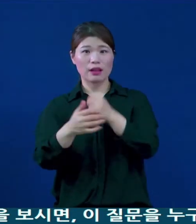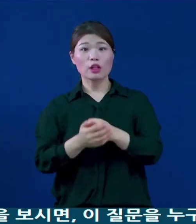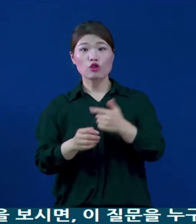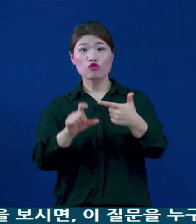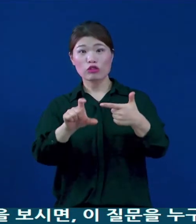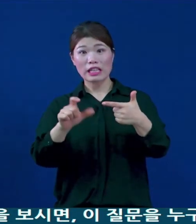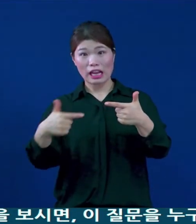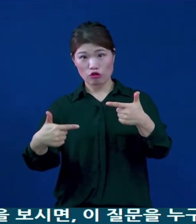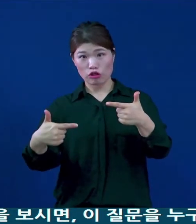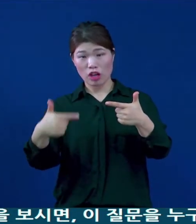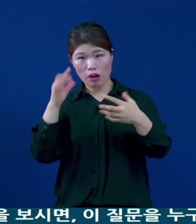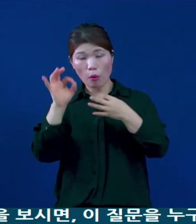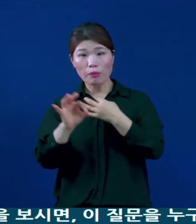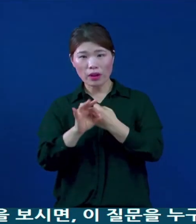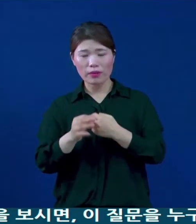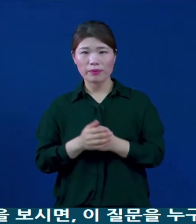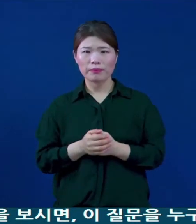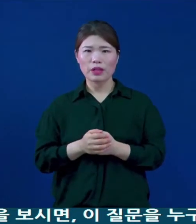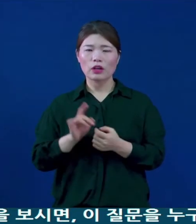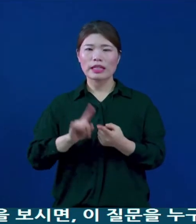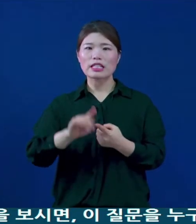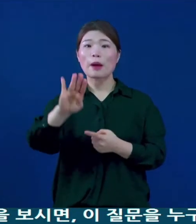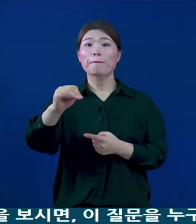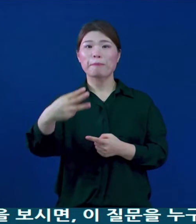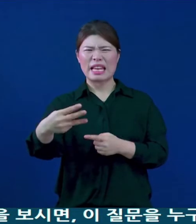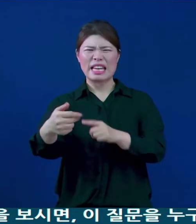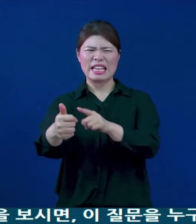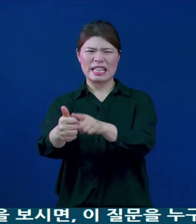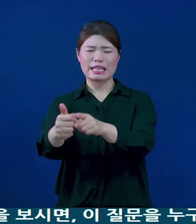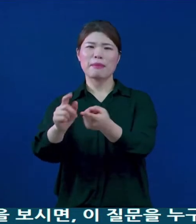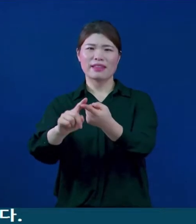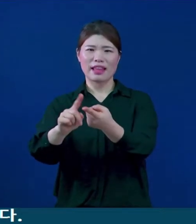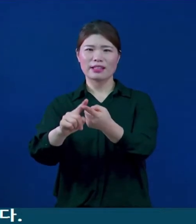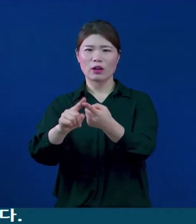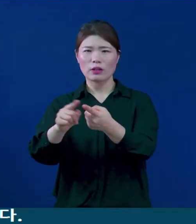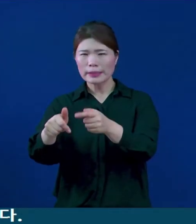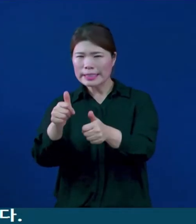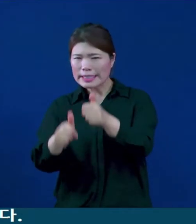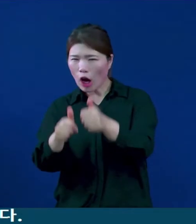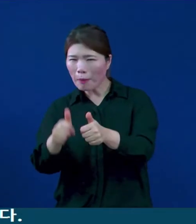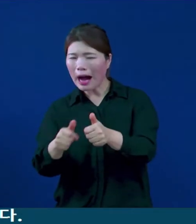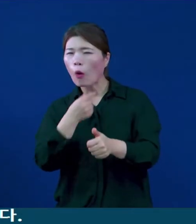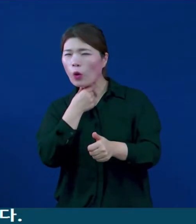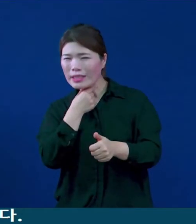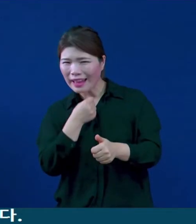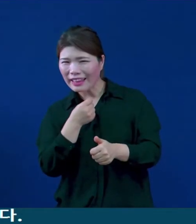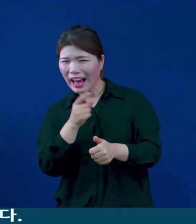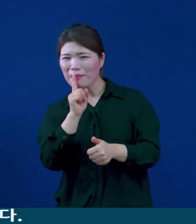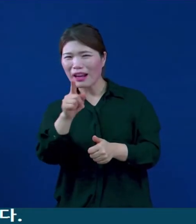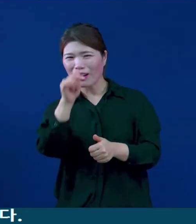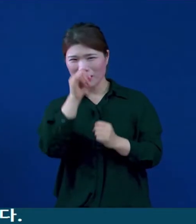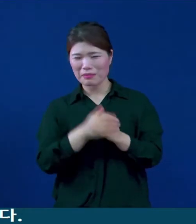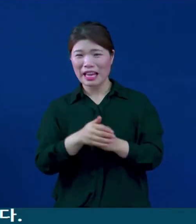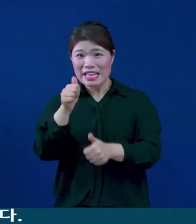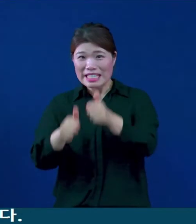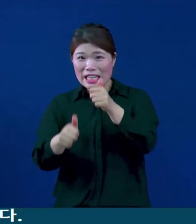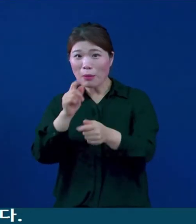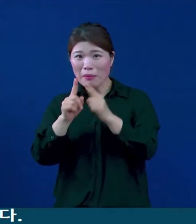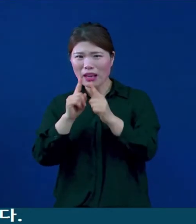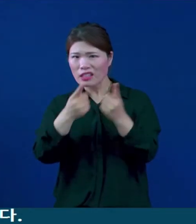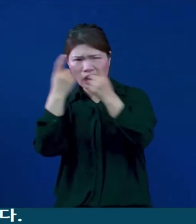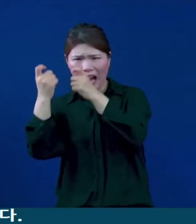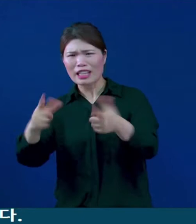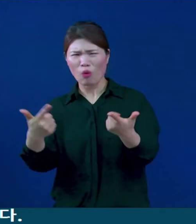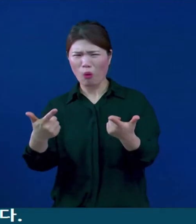6절을 보시는데 이것은 빌립을 시험하고자 함이라 되어 있는데 여기서 시험은 시험에 빠지게 하는 게